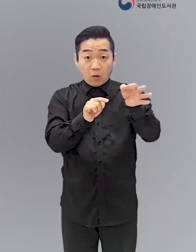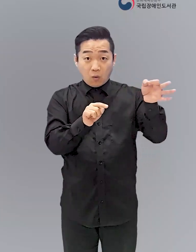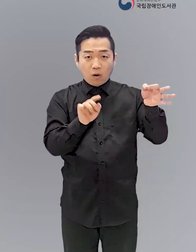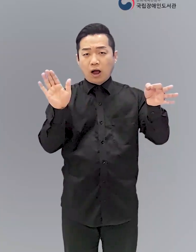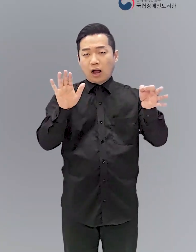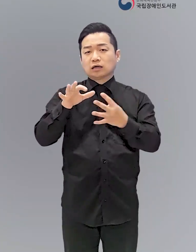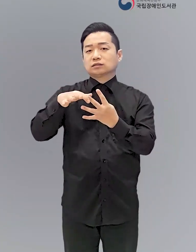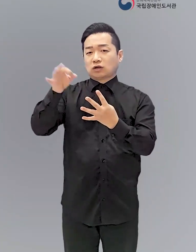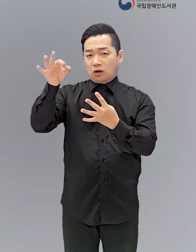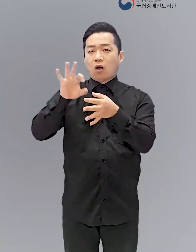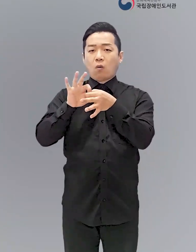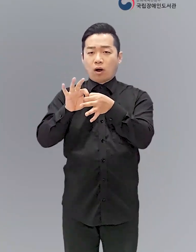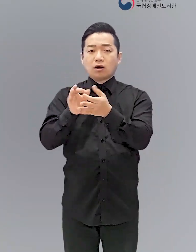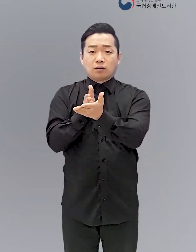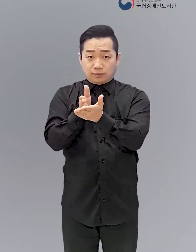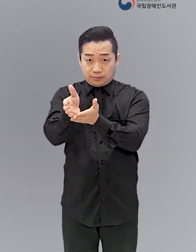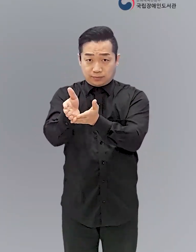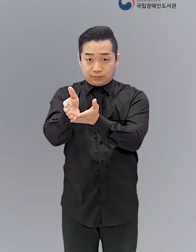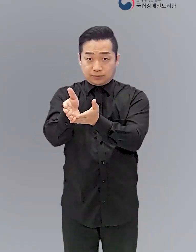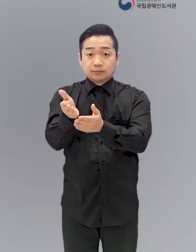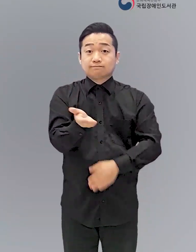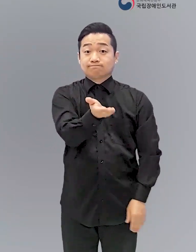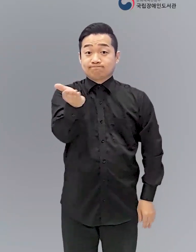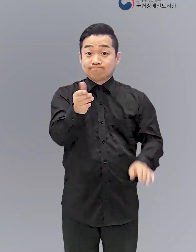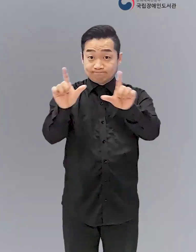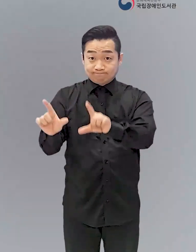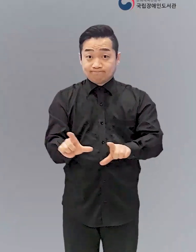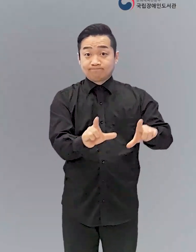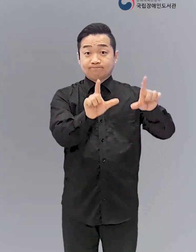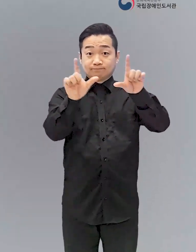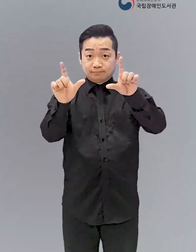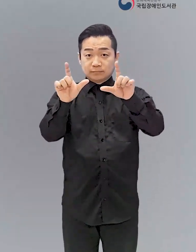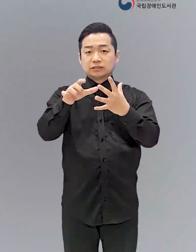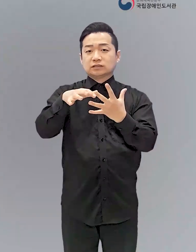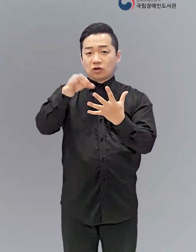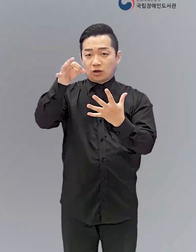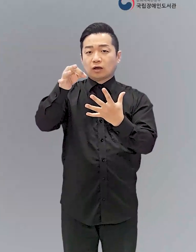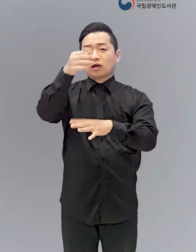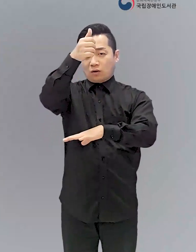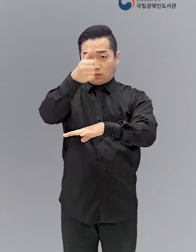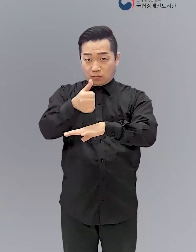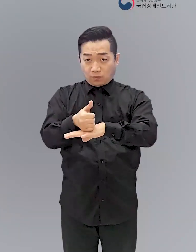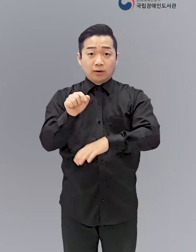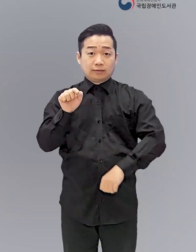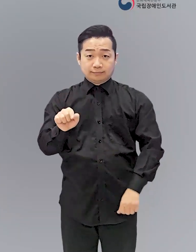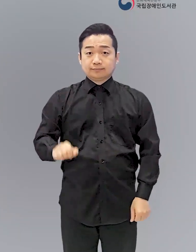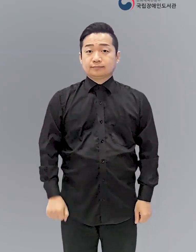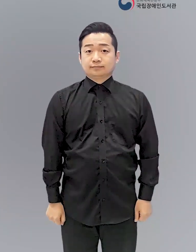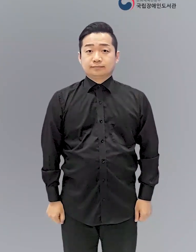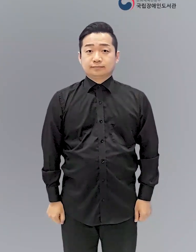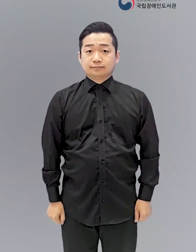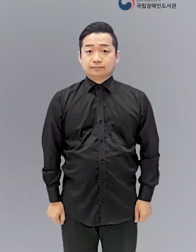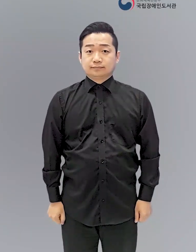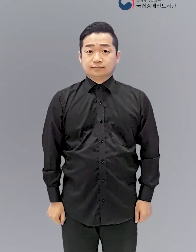경제학은 돈이 아니라 선택에 관한 학문이고 당신의 삶은 선택의 결과다.